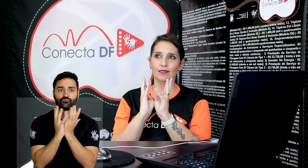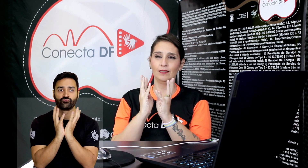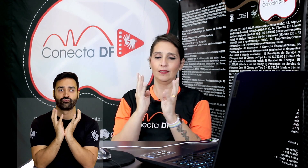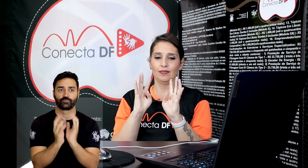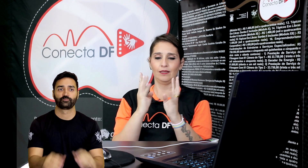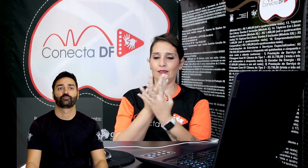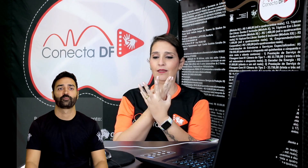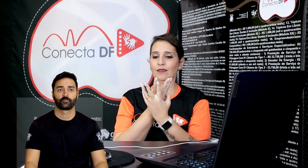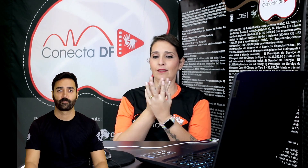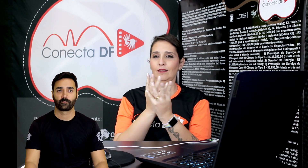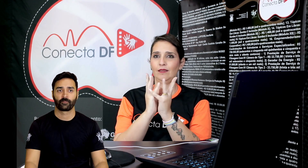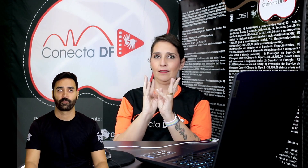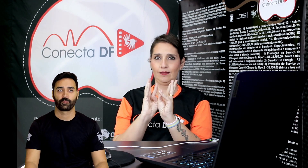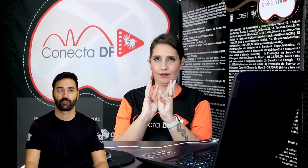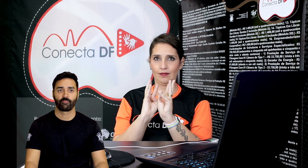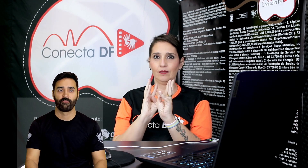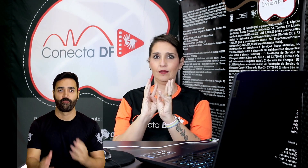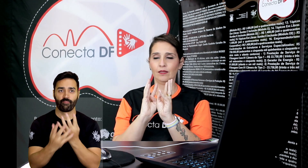Alface.